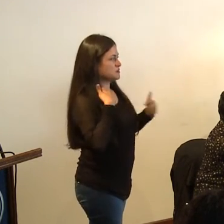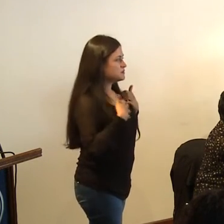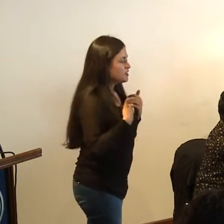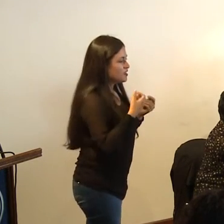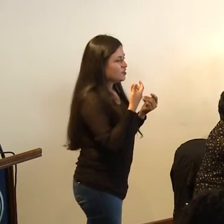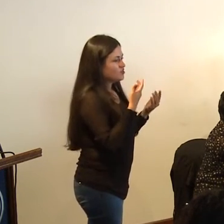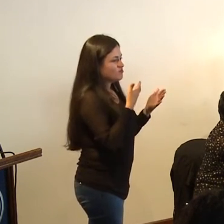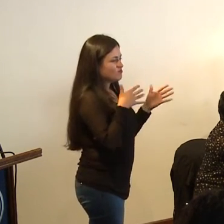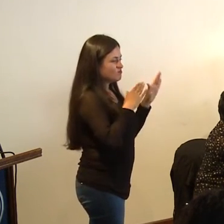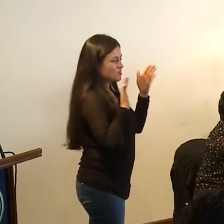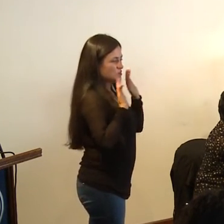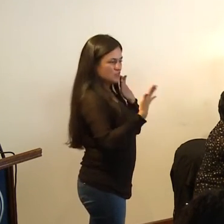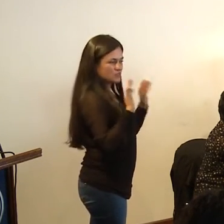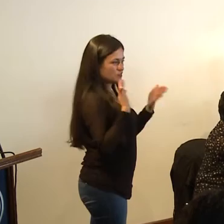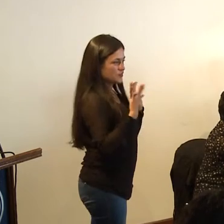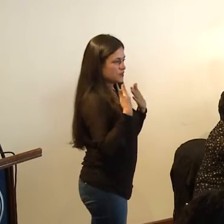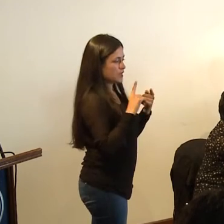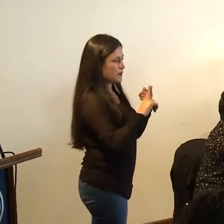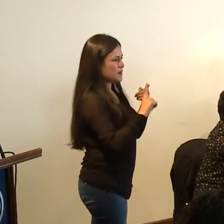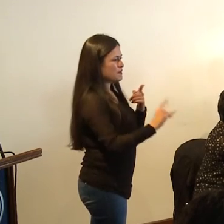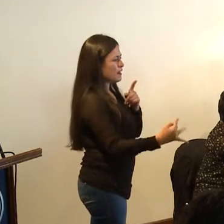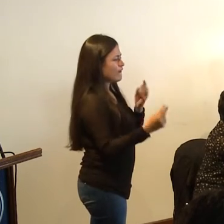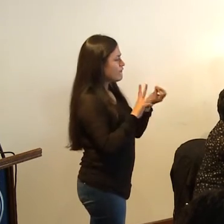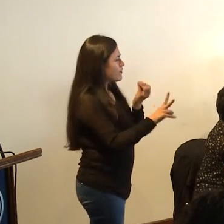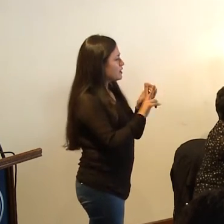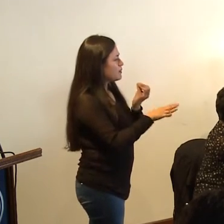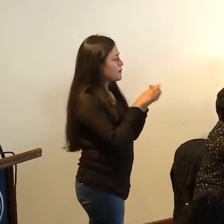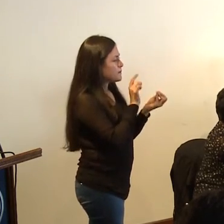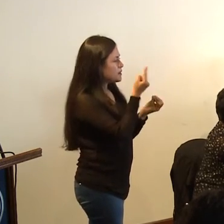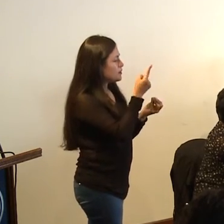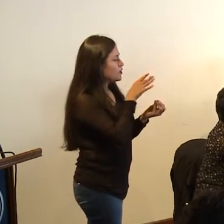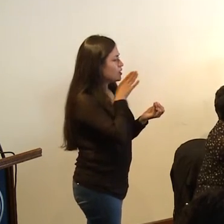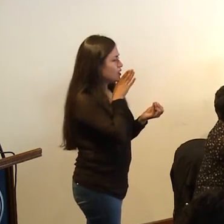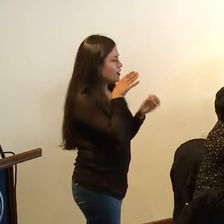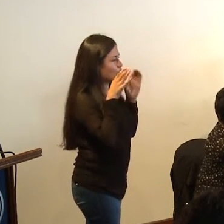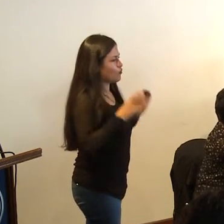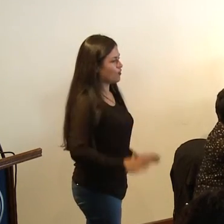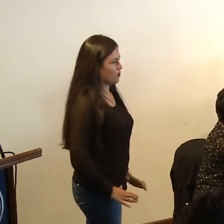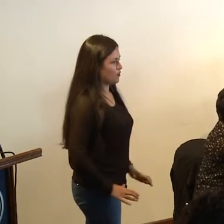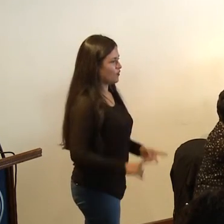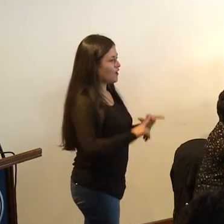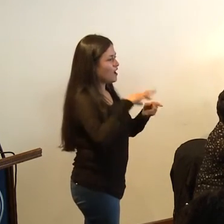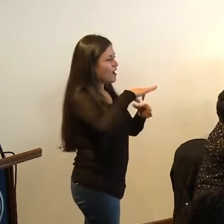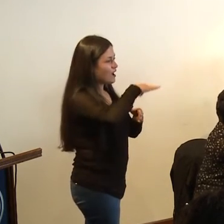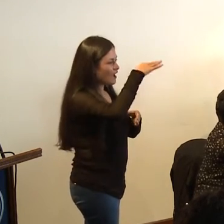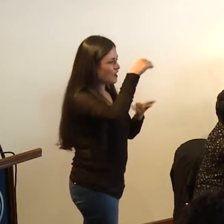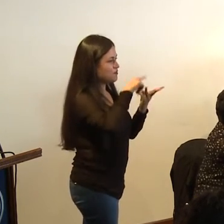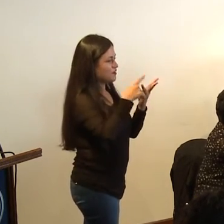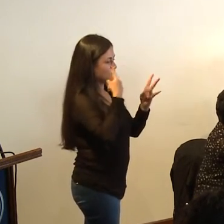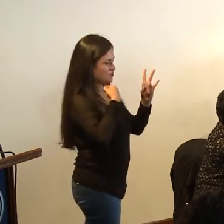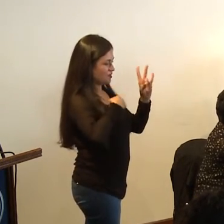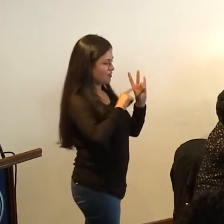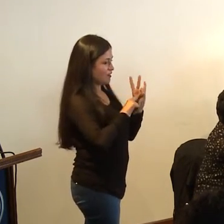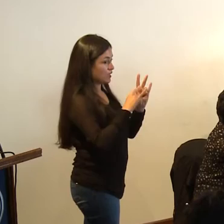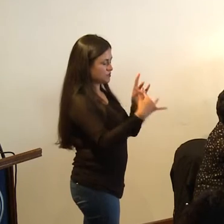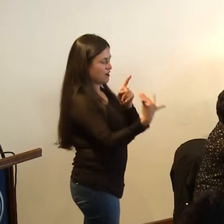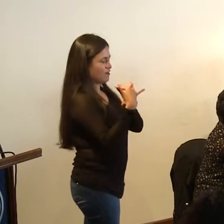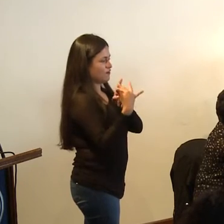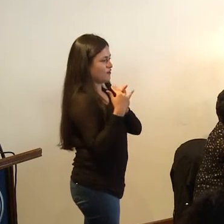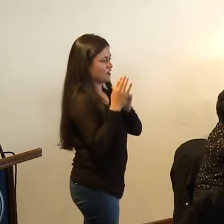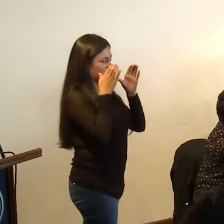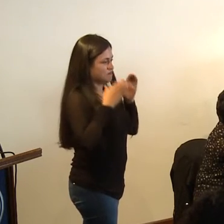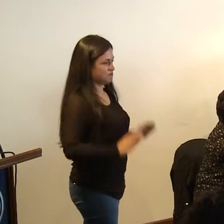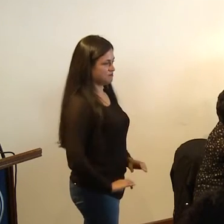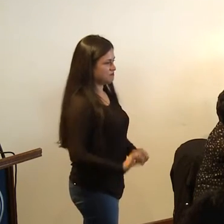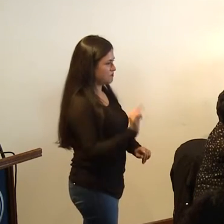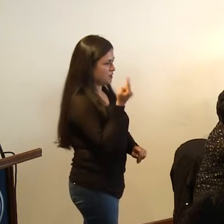la primera víctima es el cuerpo y el alma y la subjetividad. Entonces, claro, entonces ese